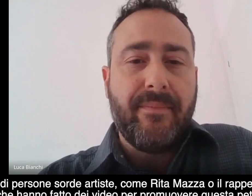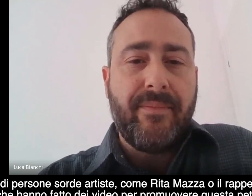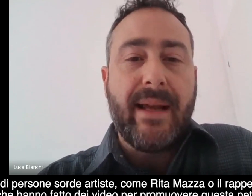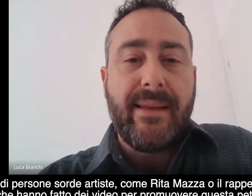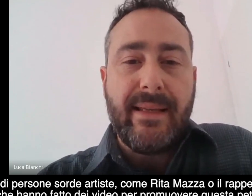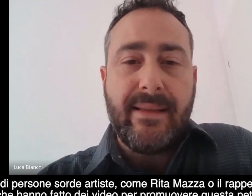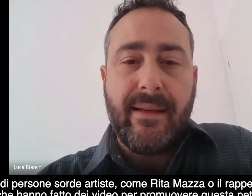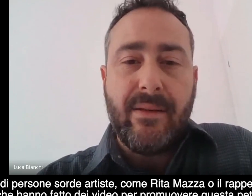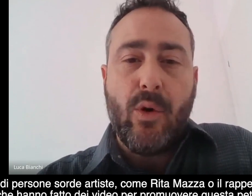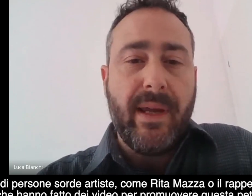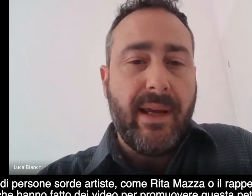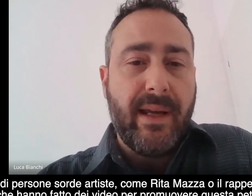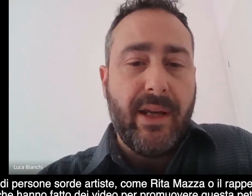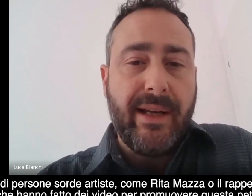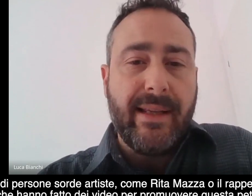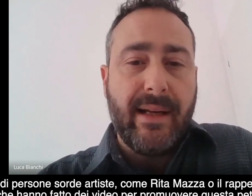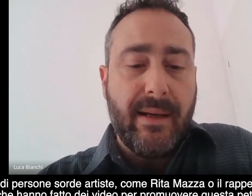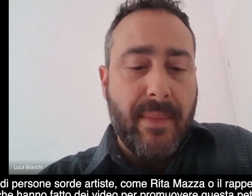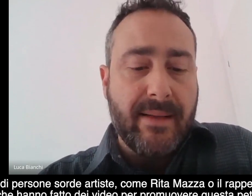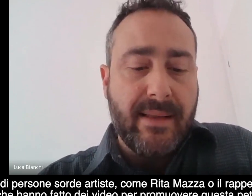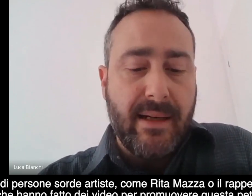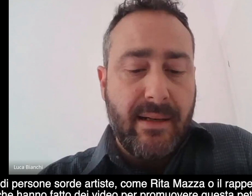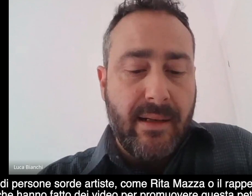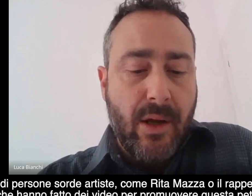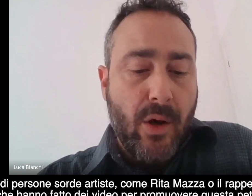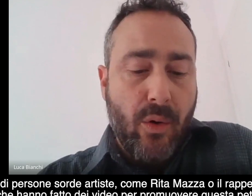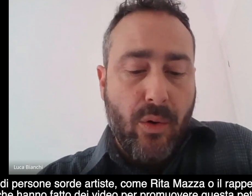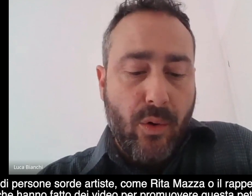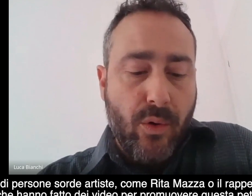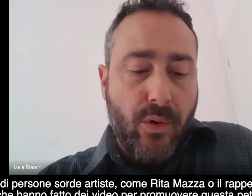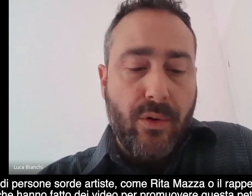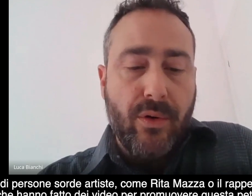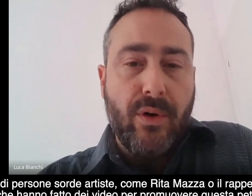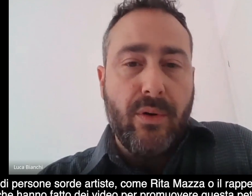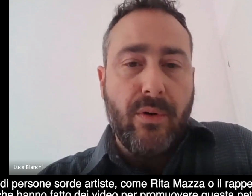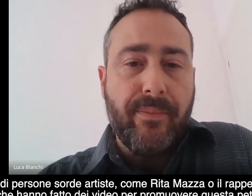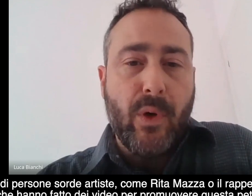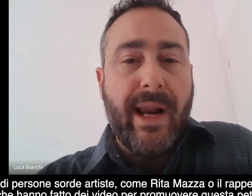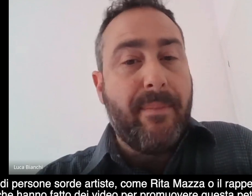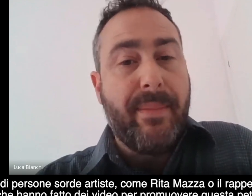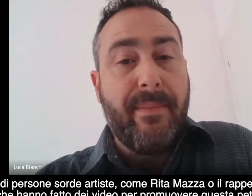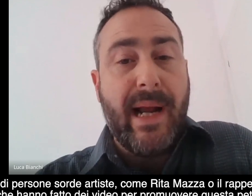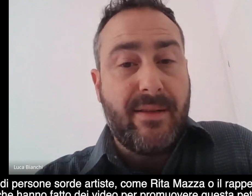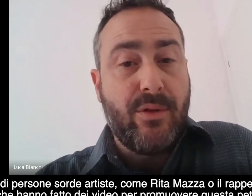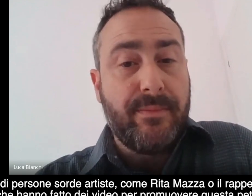artiste come li da mazza o vorrebbe braccio